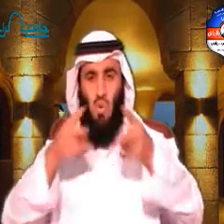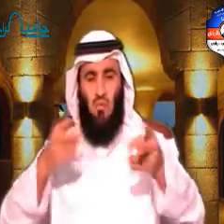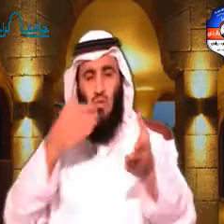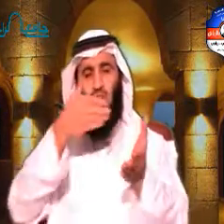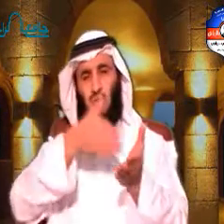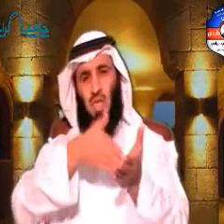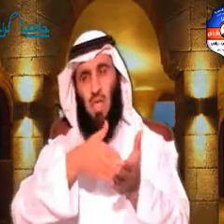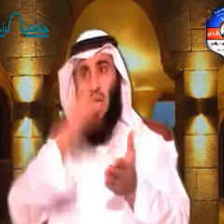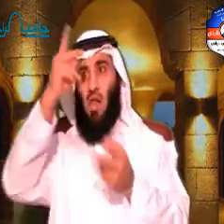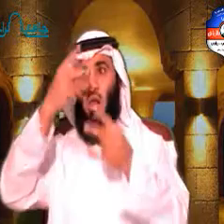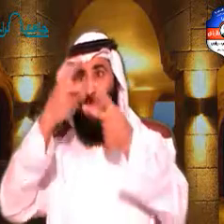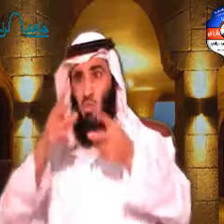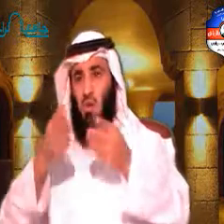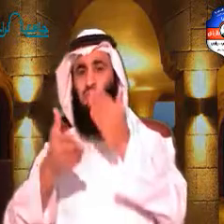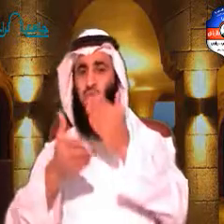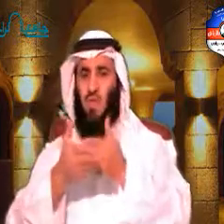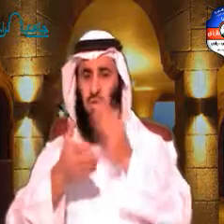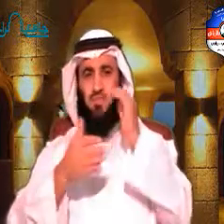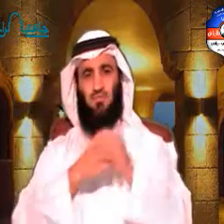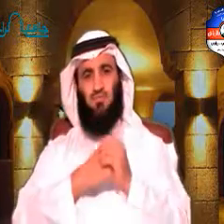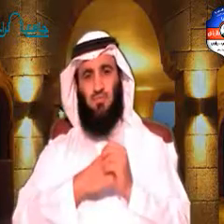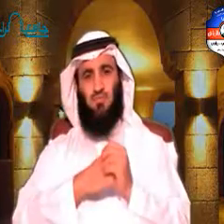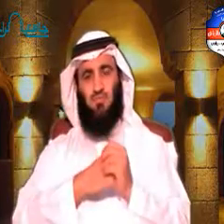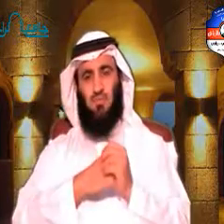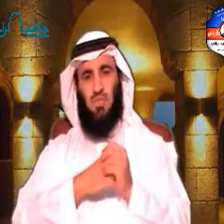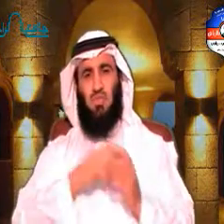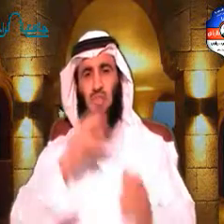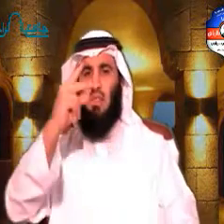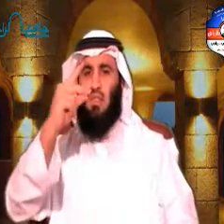عليه وسلم. روى الطبراني بإسناد